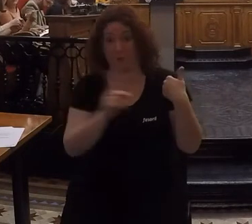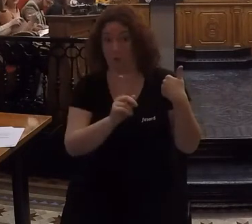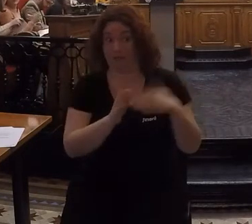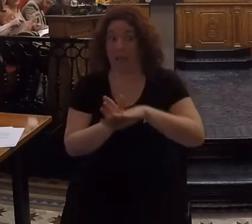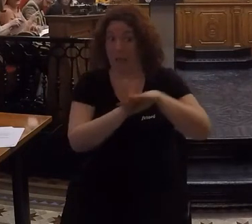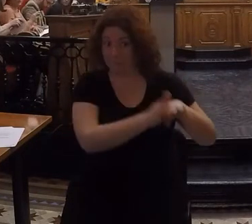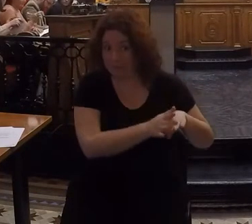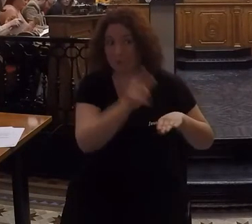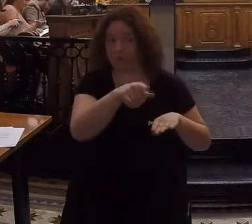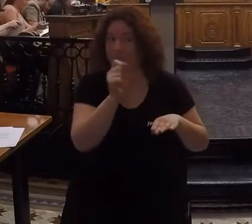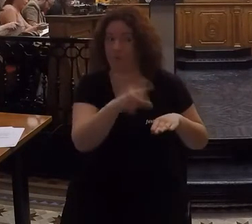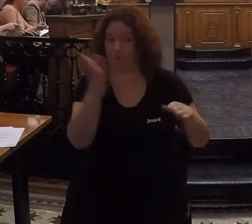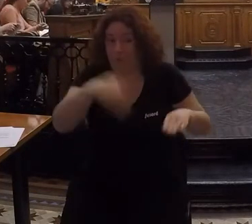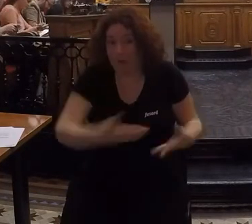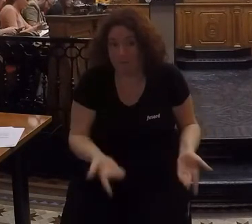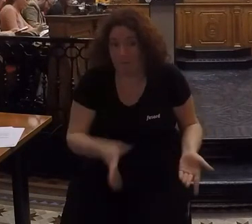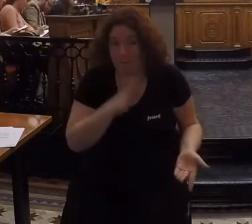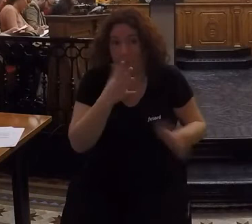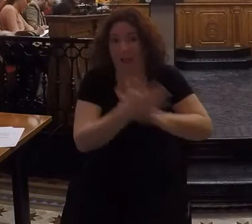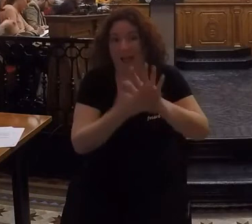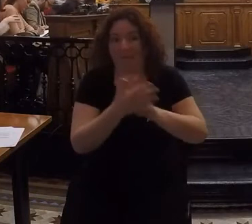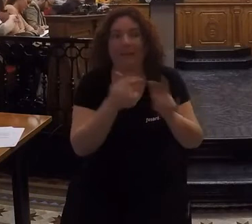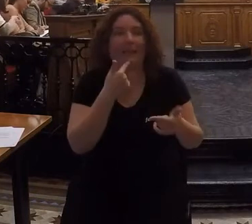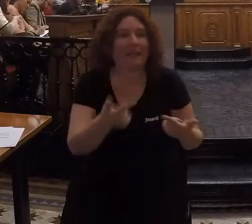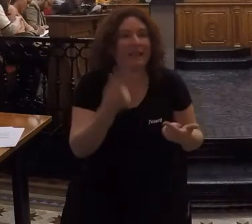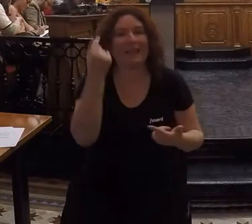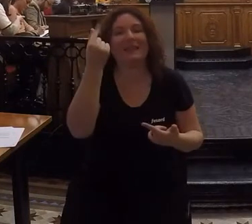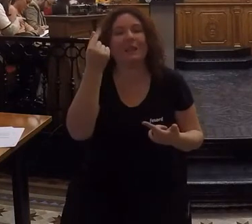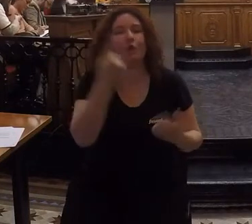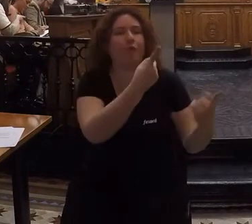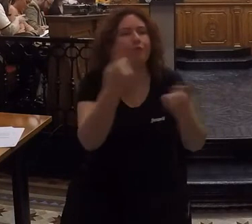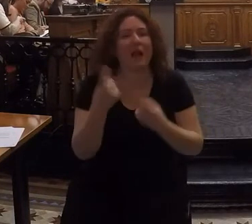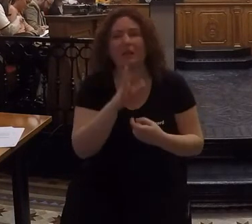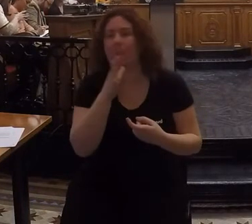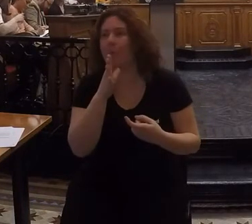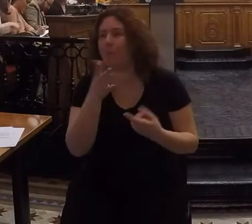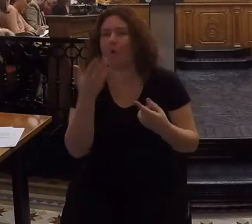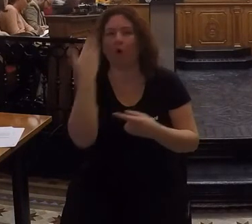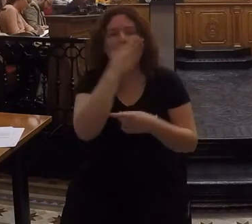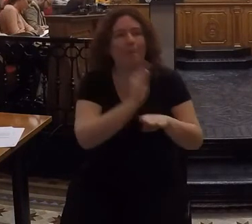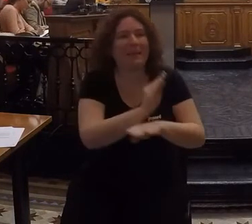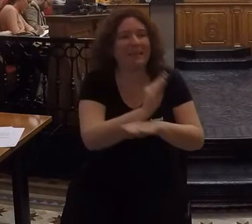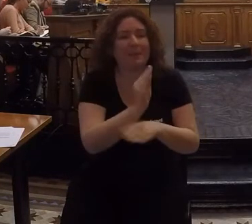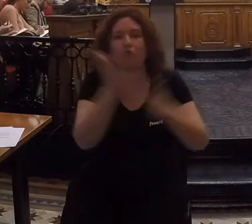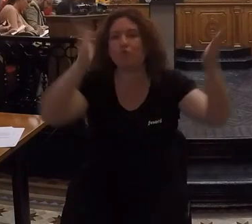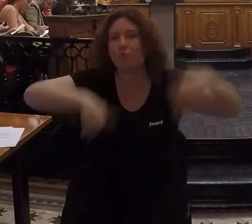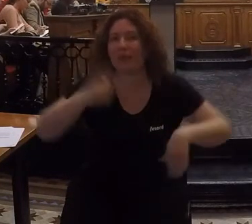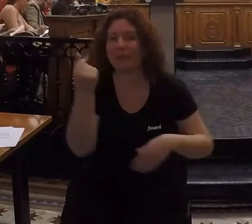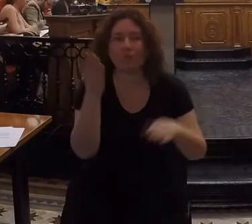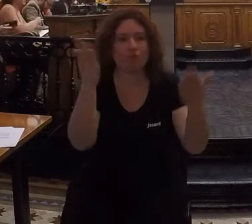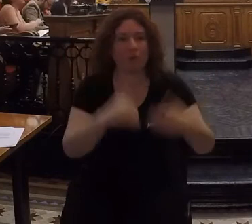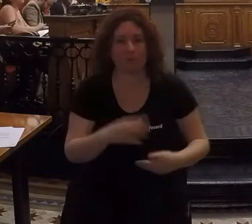no tiene usted razón cuando dice que falta crédito para el mantenimiento de colegios, cuando el aumento